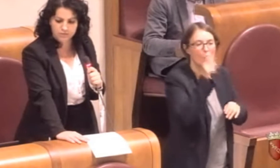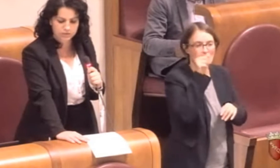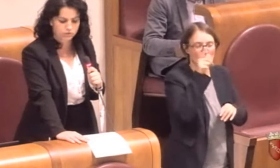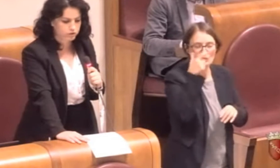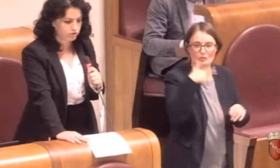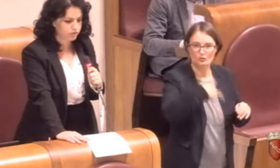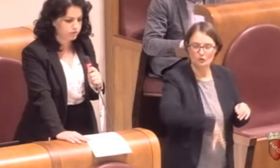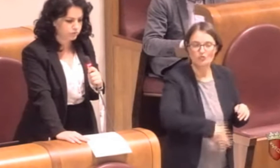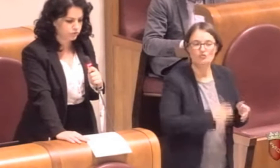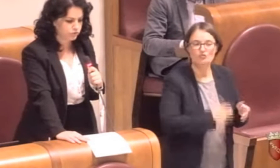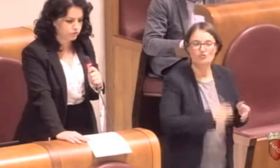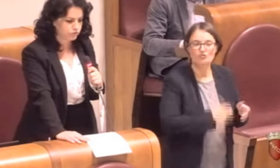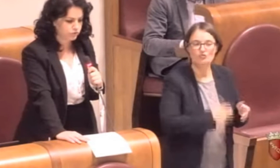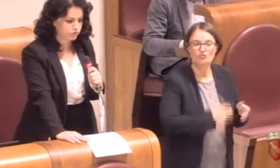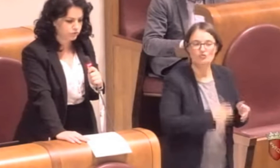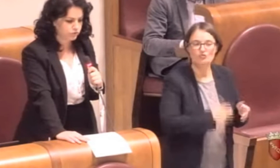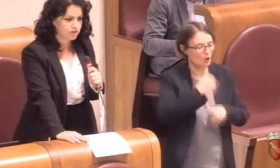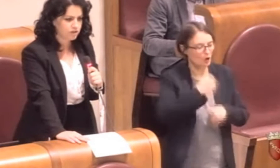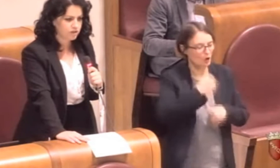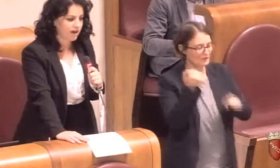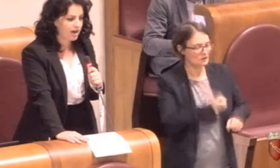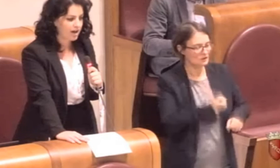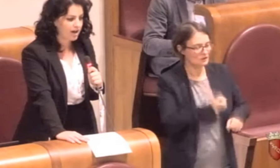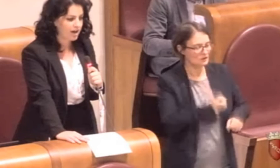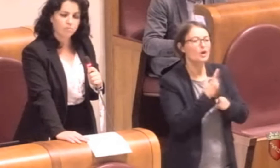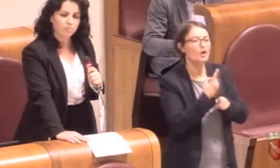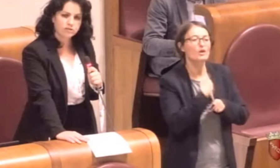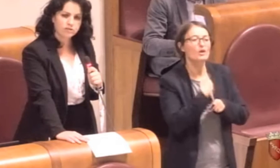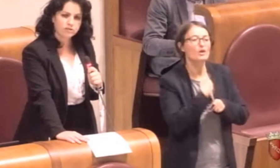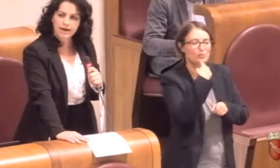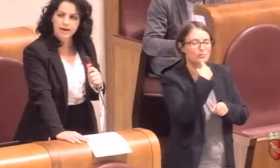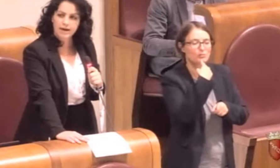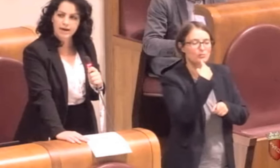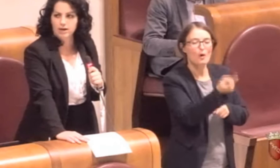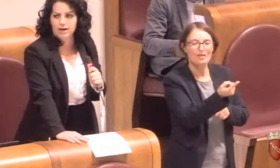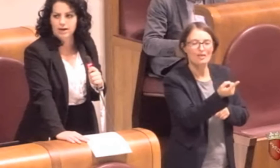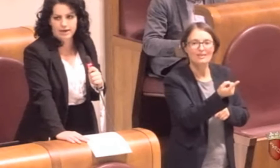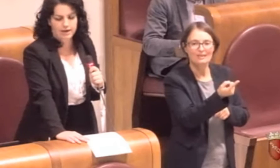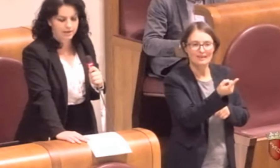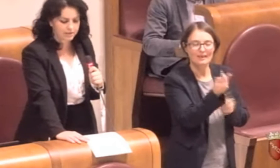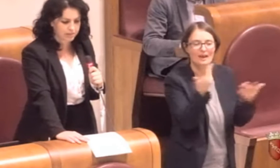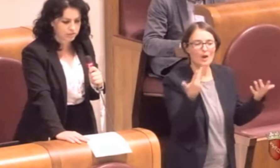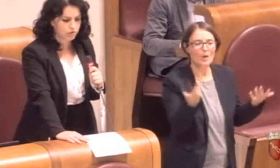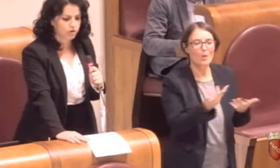come istituzioni di un supporto che invece va a moltiplicare quella che è